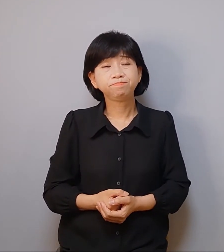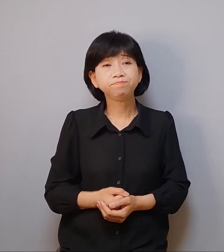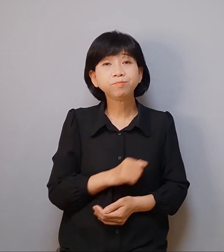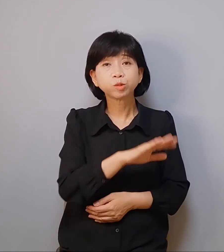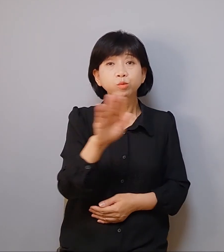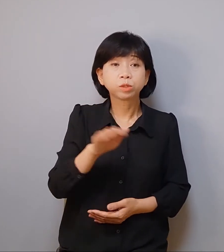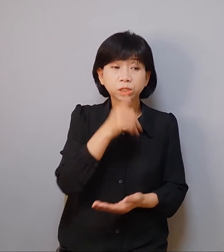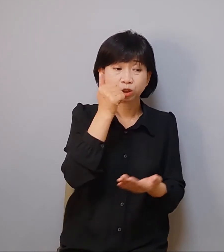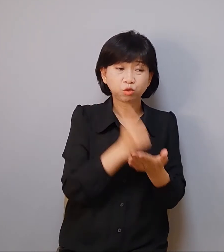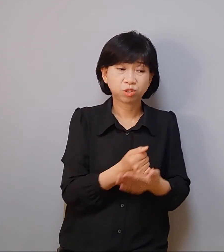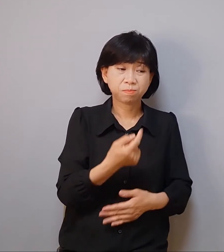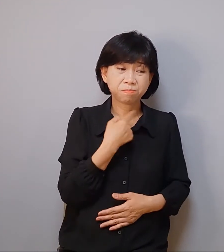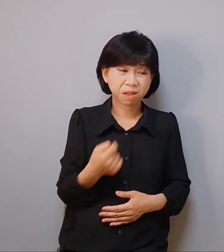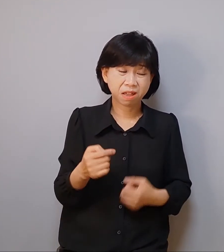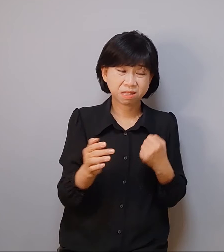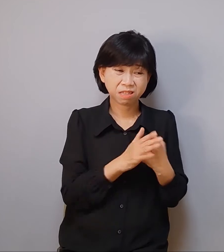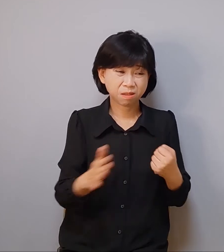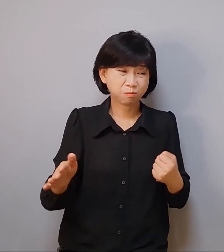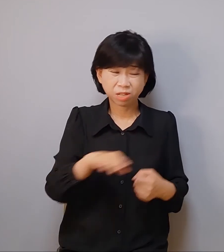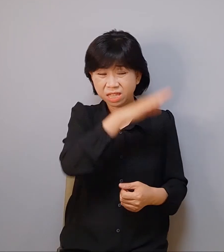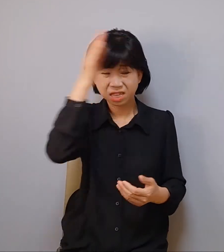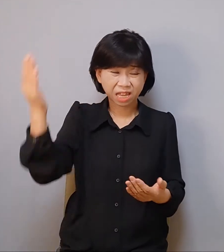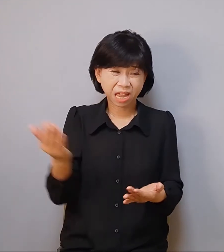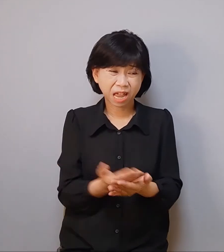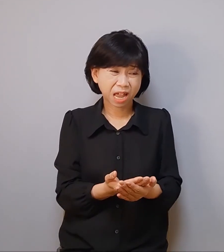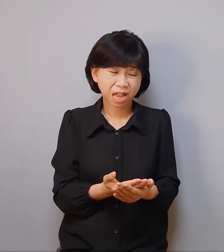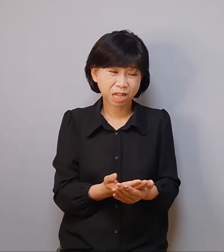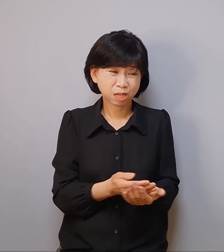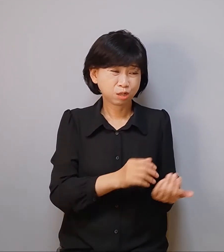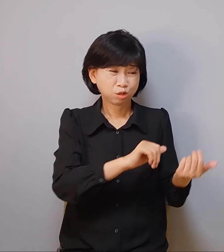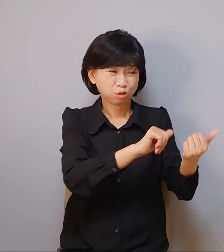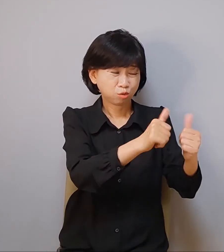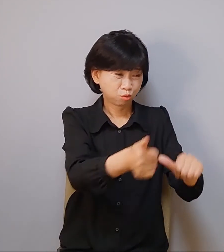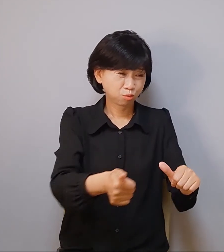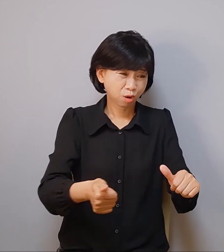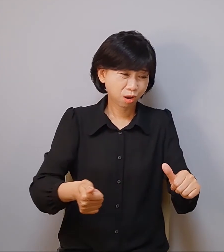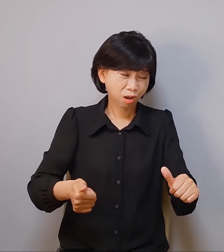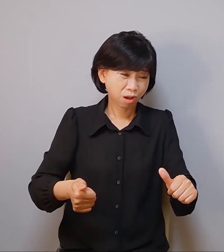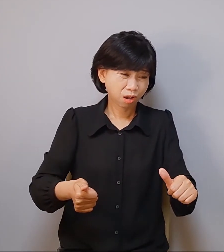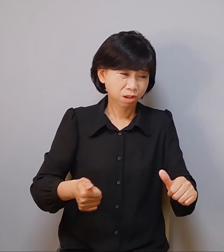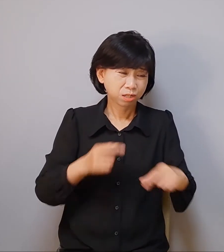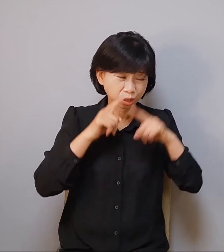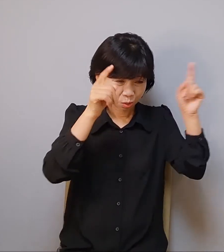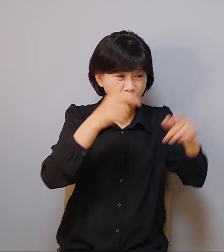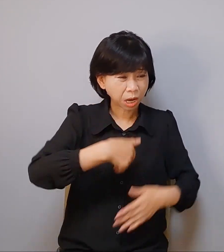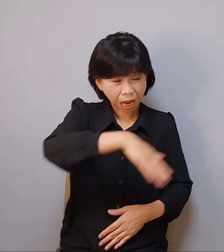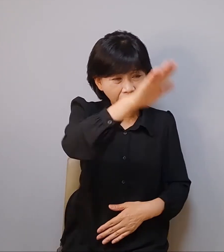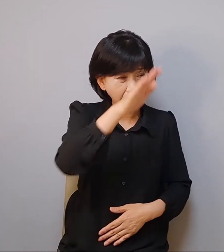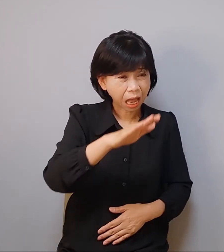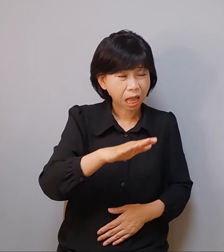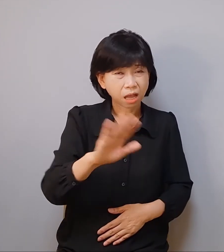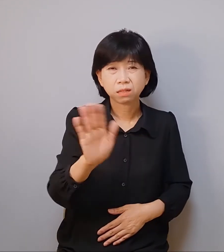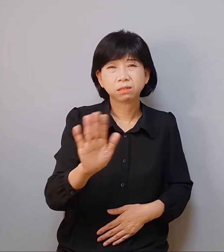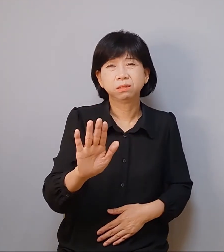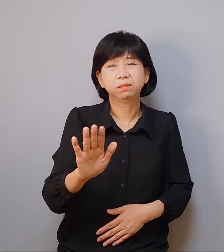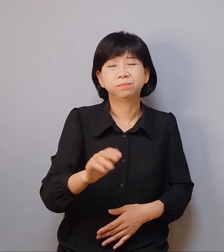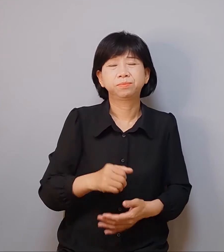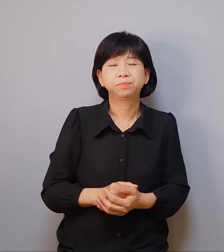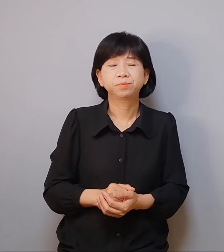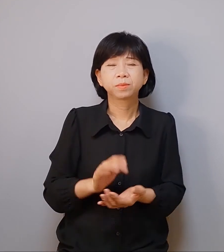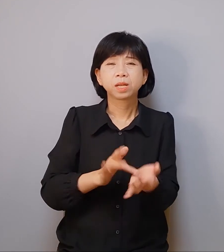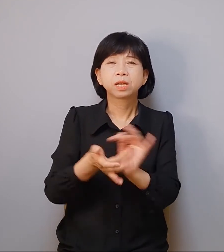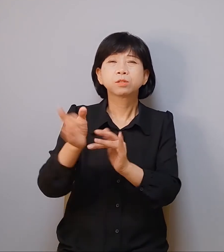지었기 때문에 다 죽어라, 이게 아니고요, 예수 그리스도를 통해서 다시 믿음으로 살아내라,